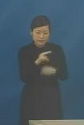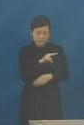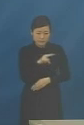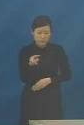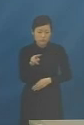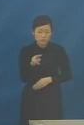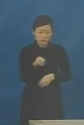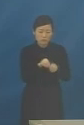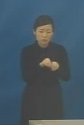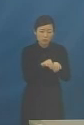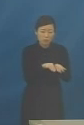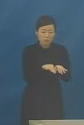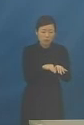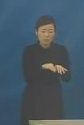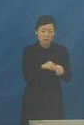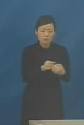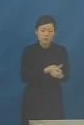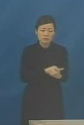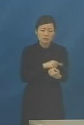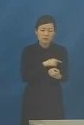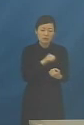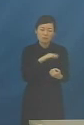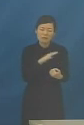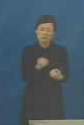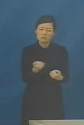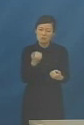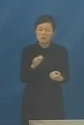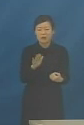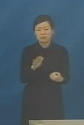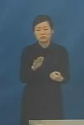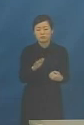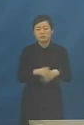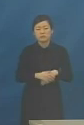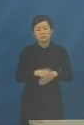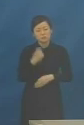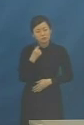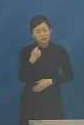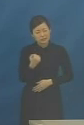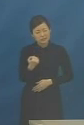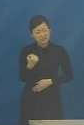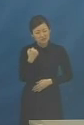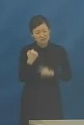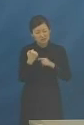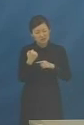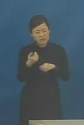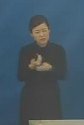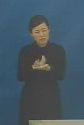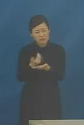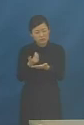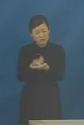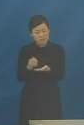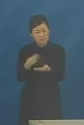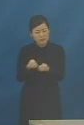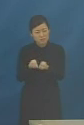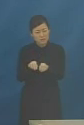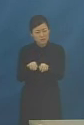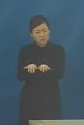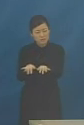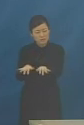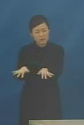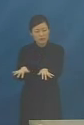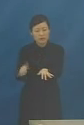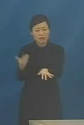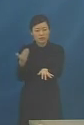ばかりでもないんですねひょっとすると強いものが残っていてそれがまだおいているそういうものが